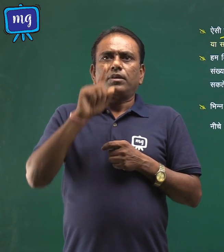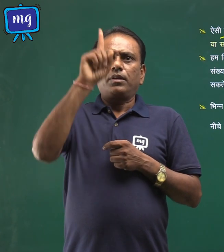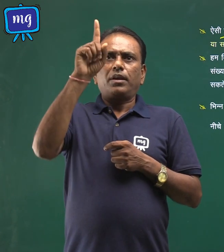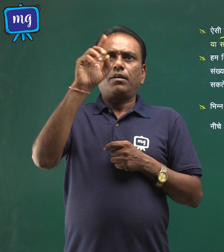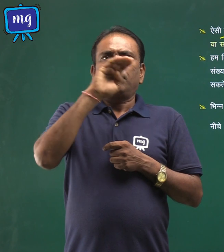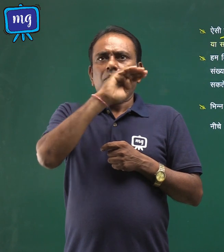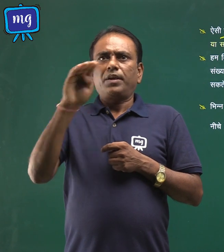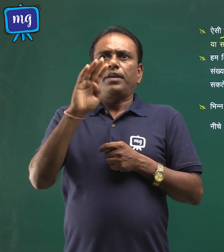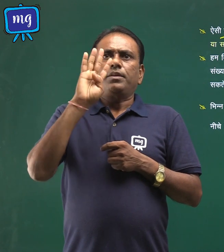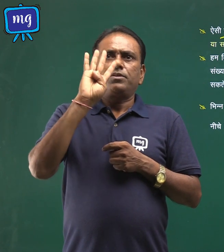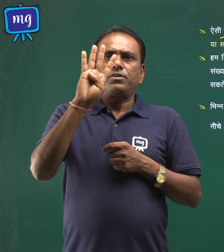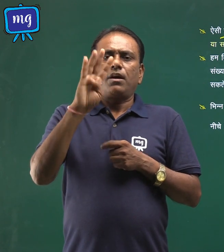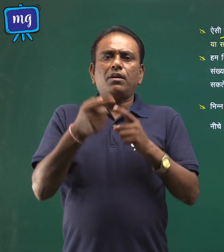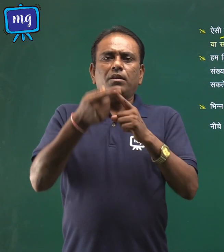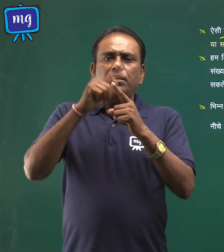1/4 की